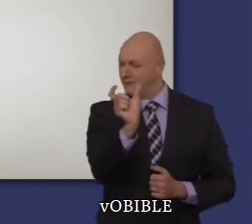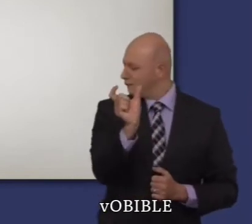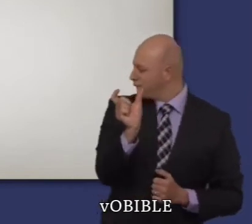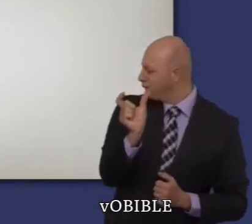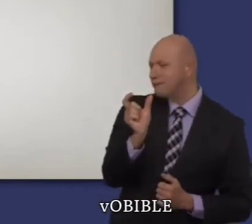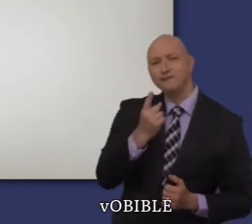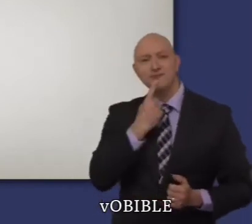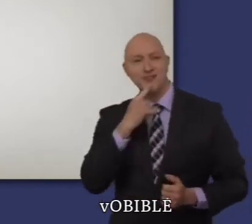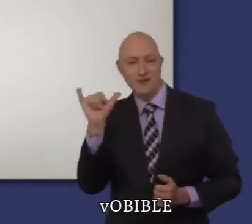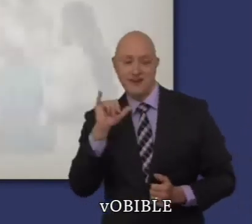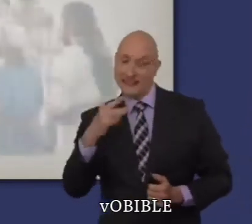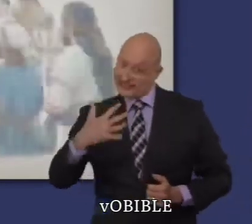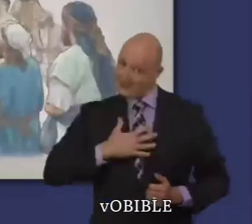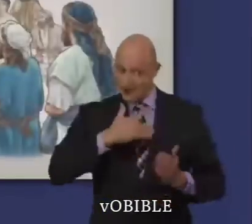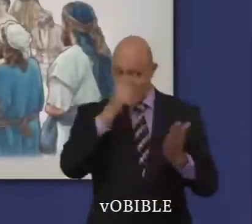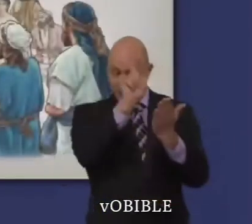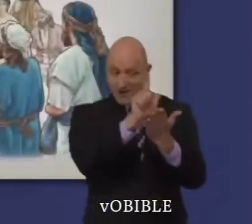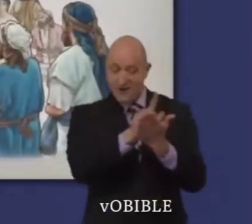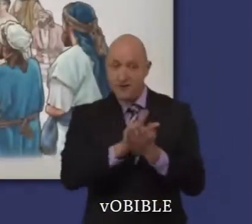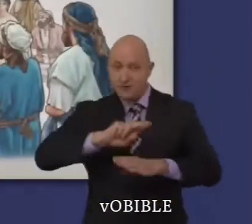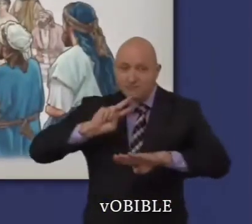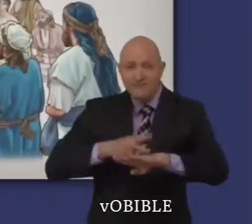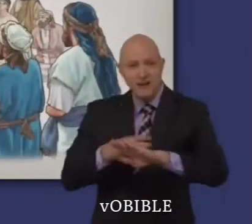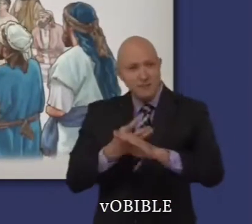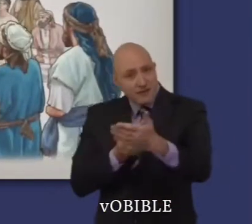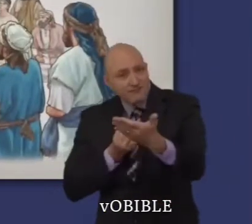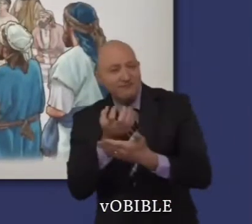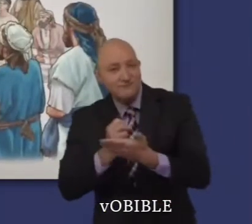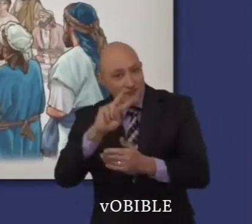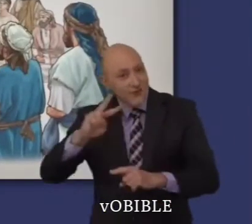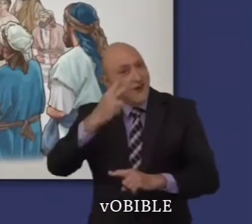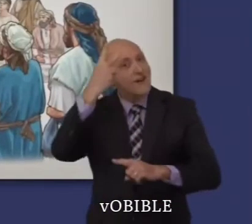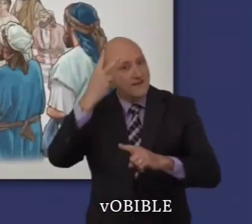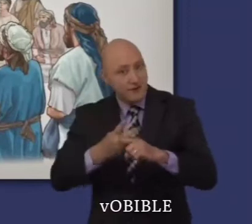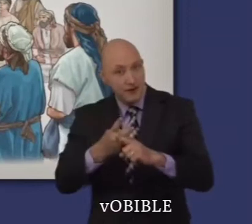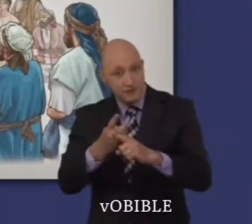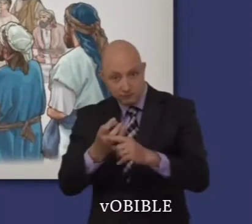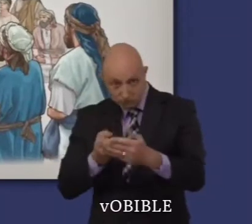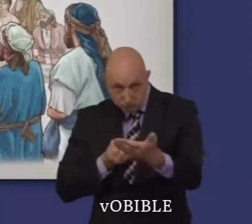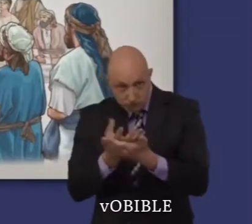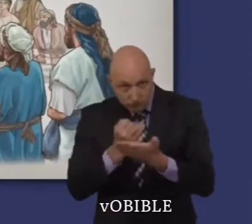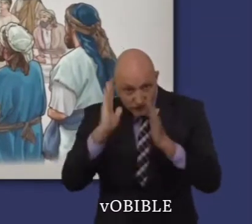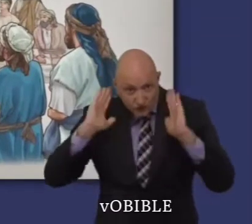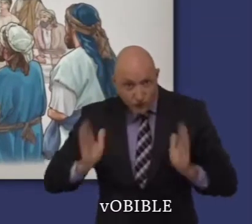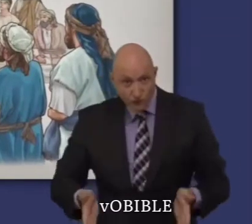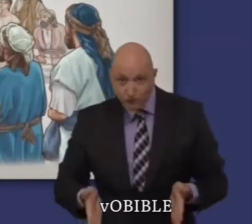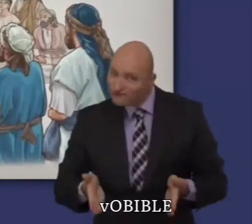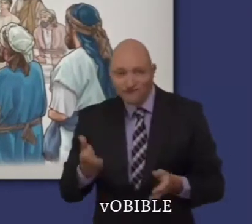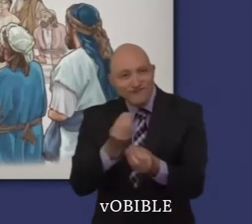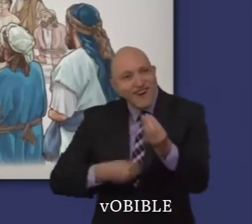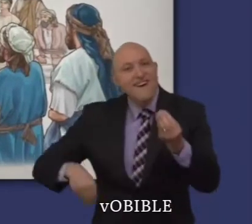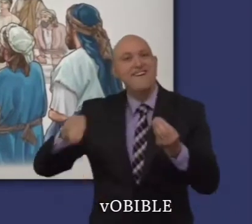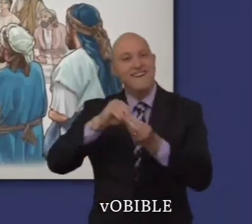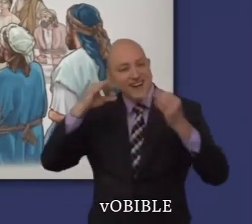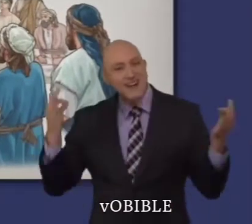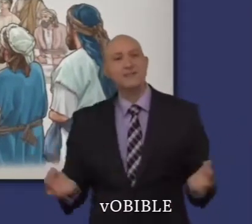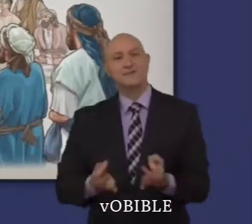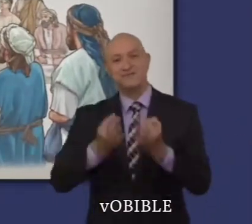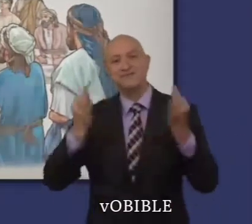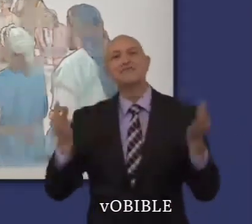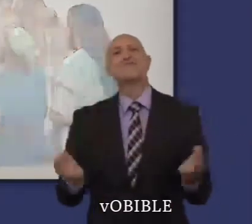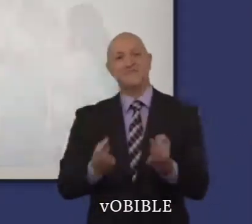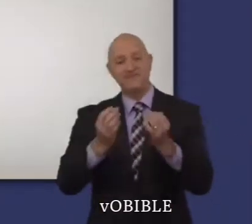Le Deutéronome a été rédigé par Moïse dans les plaines de Moab en 1473 avant notre ère, juste avant que les Israélites entrent en